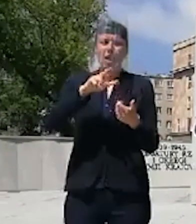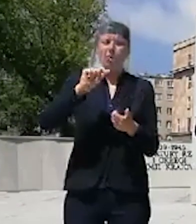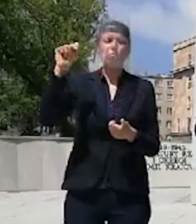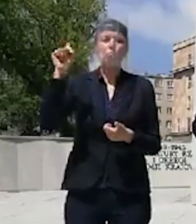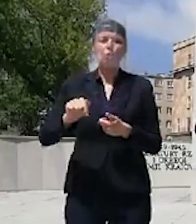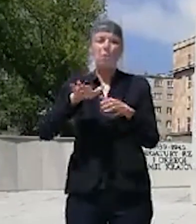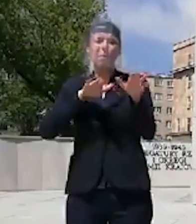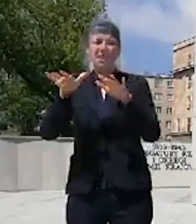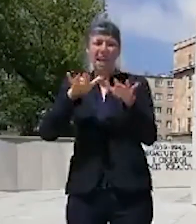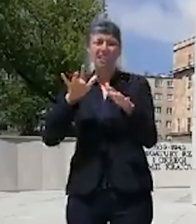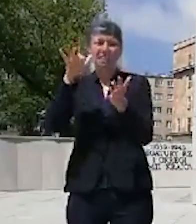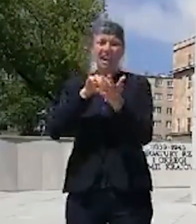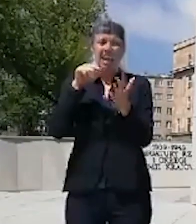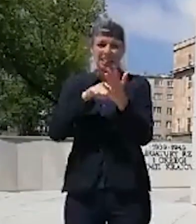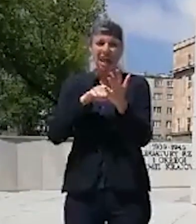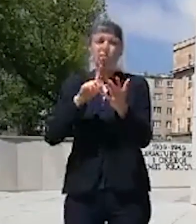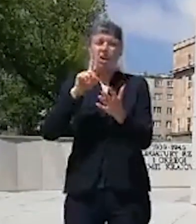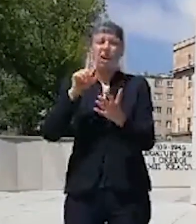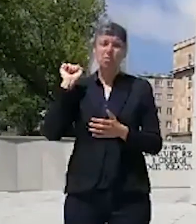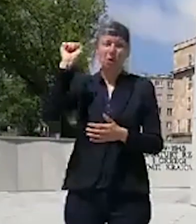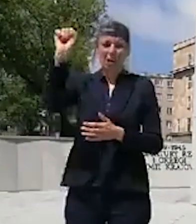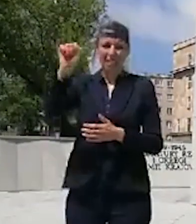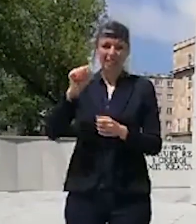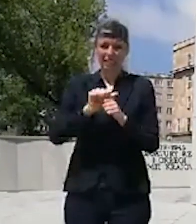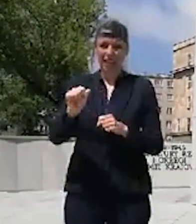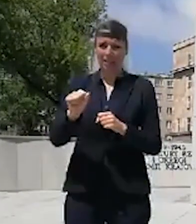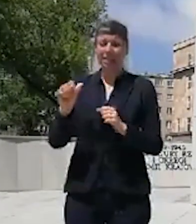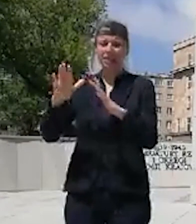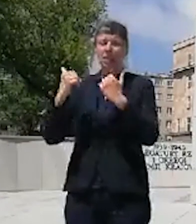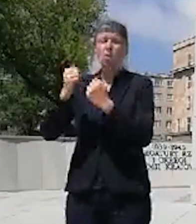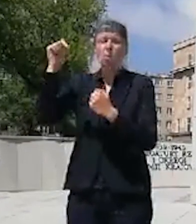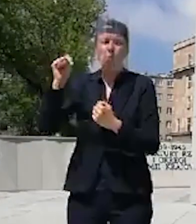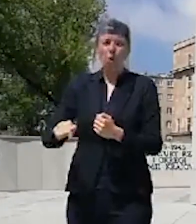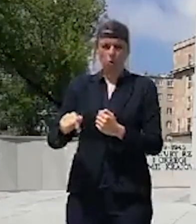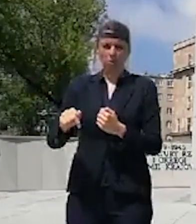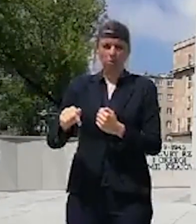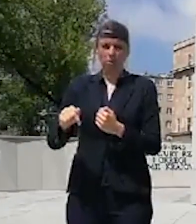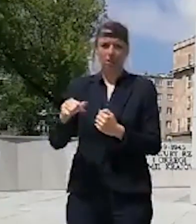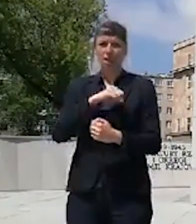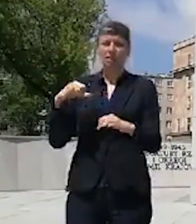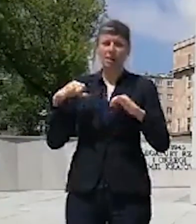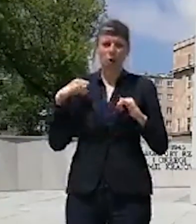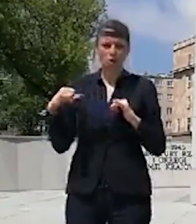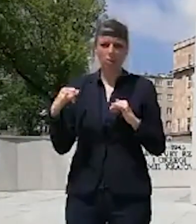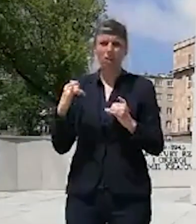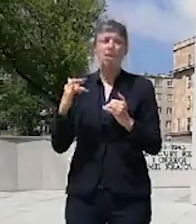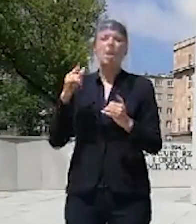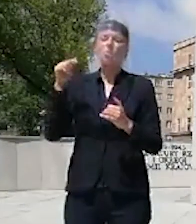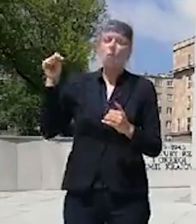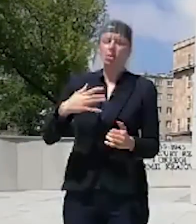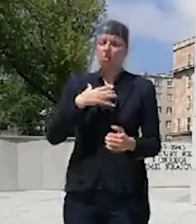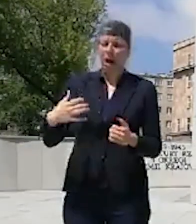reprezentowane. Senat powinien być izbą samorządową. Tam muszą zasiadać oprócz wybieranych senatorów również